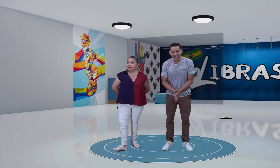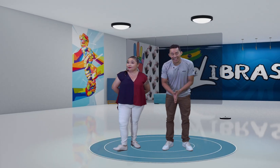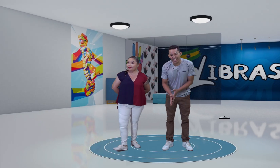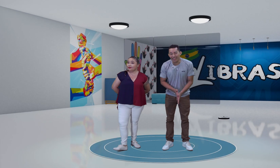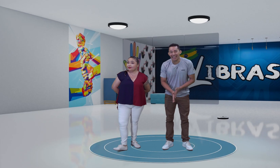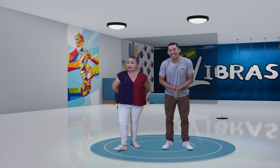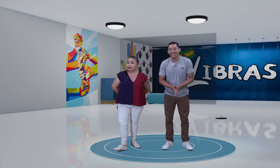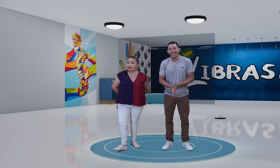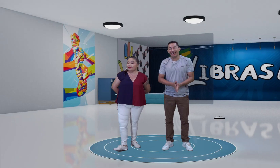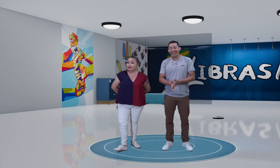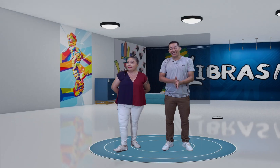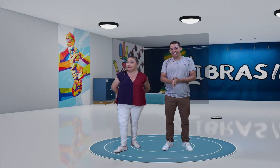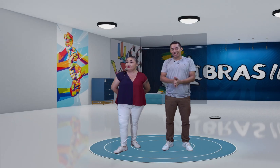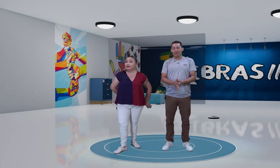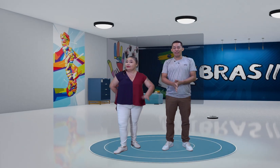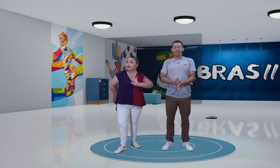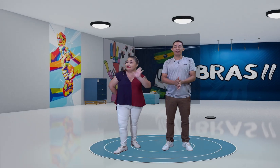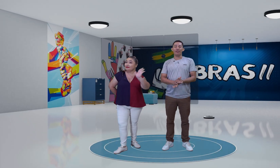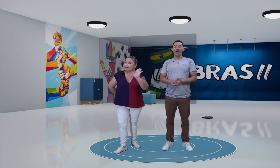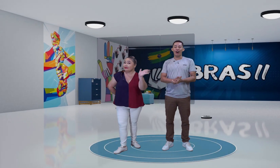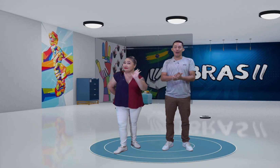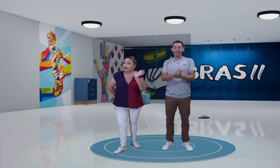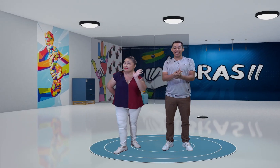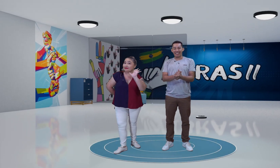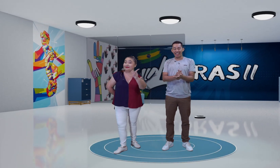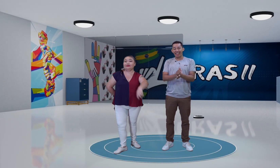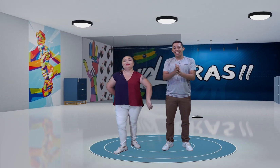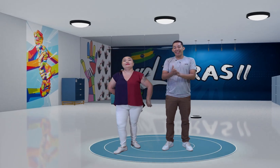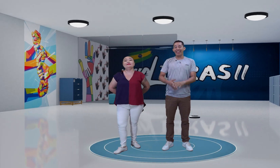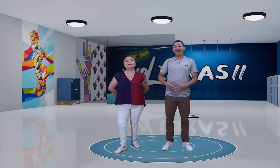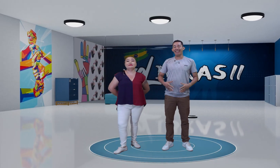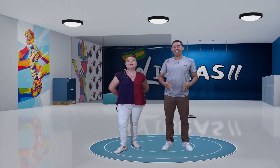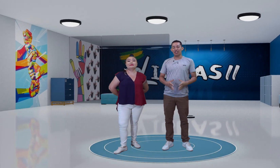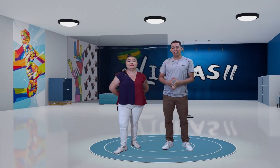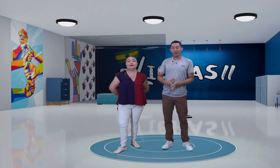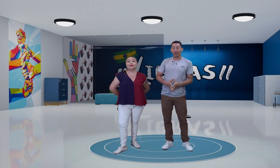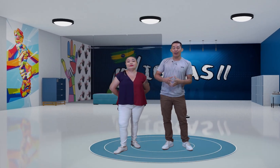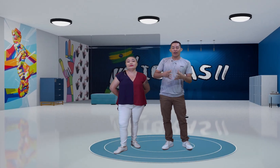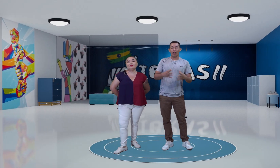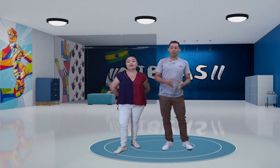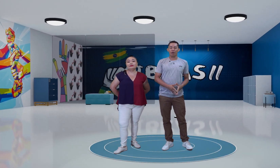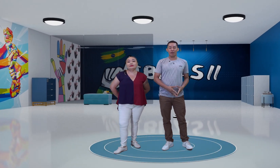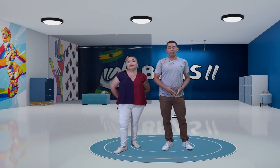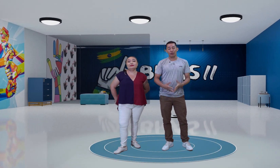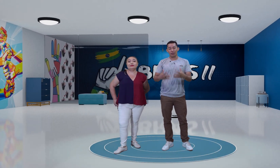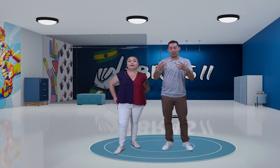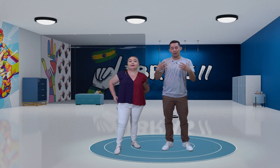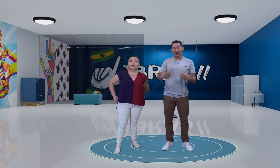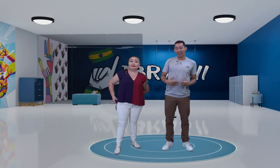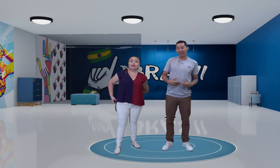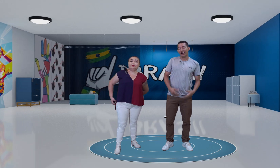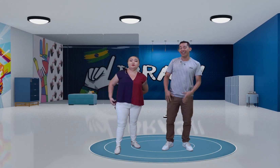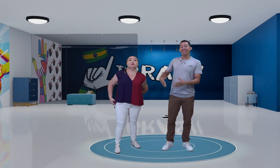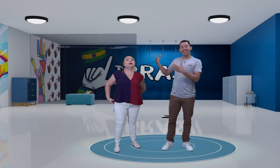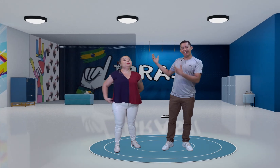E aí, minha gente, estamos de volta aqui, eletiva, com os professores Joalan